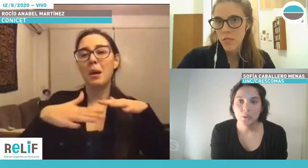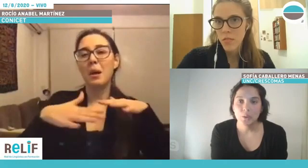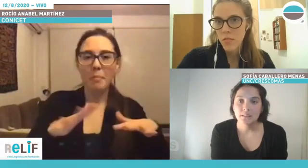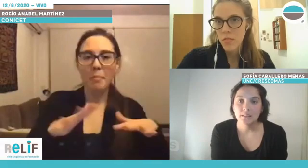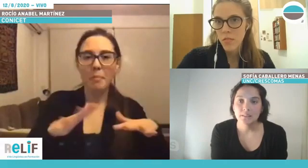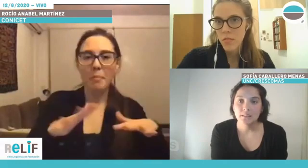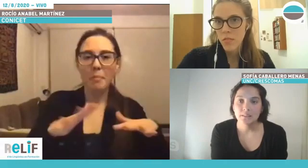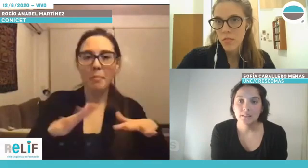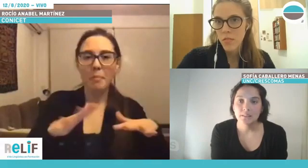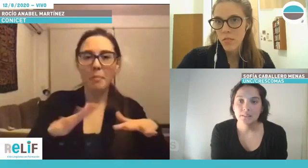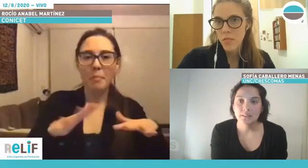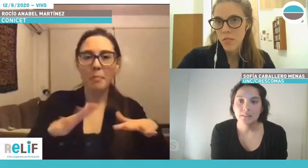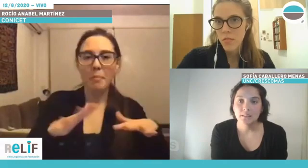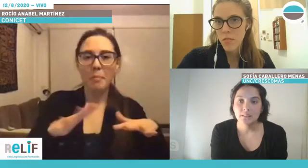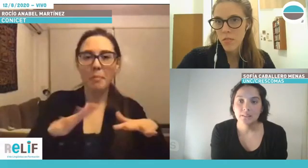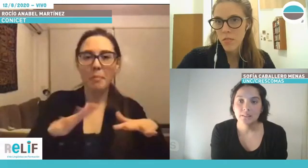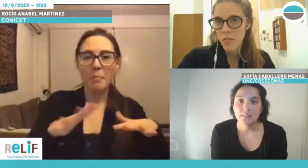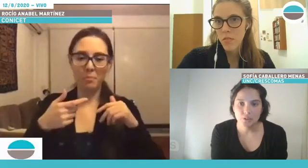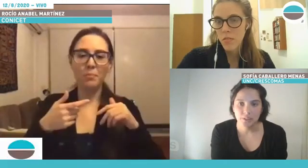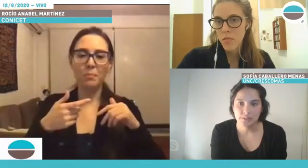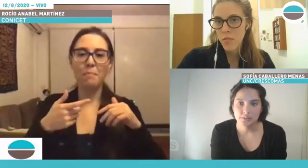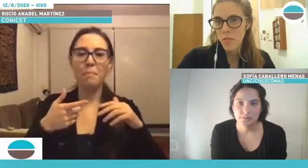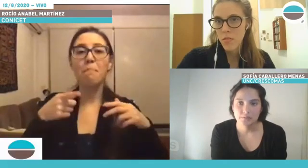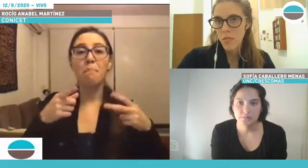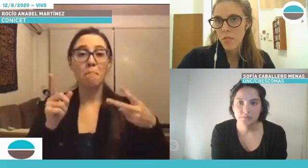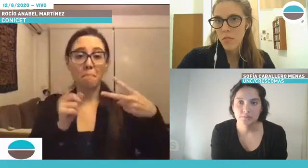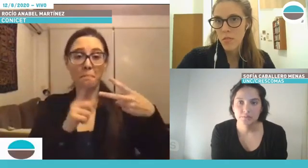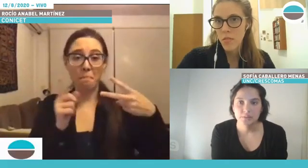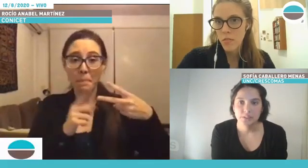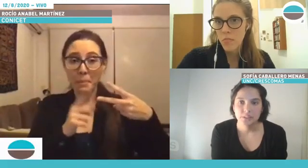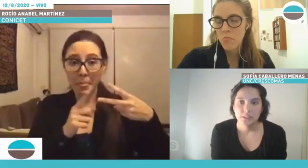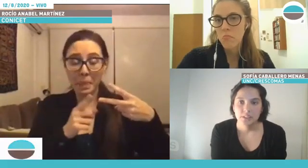da cuenta de movimientos y de tensiones.